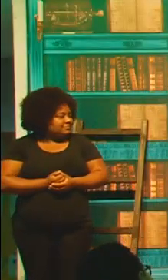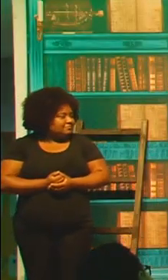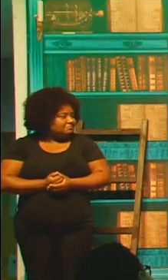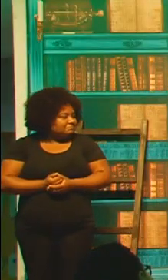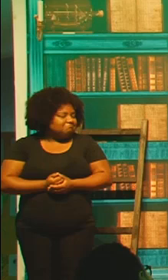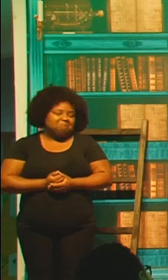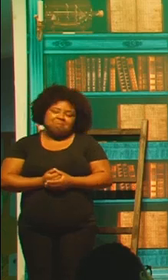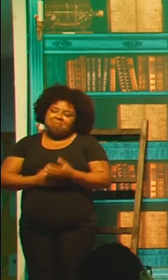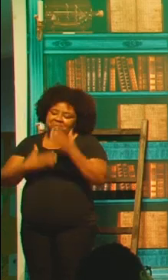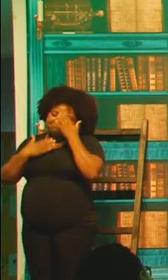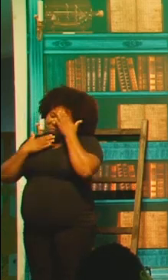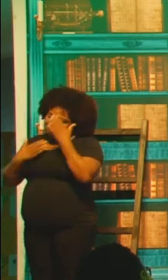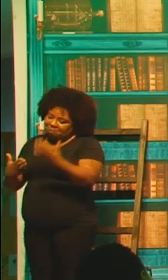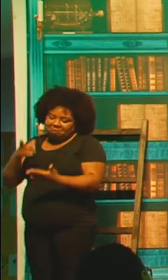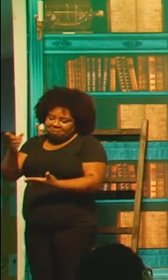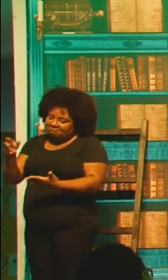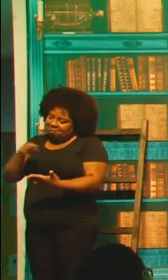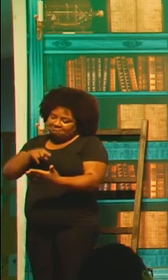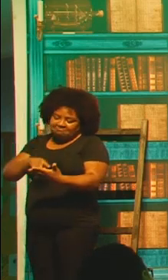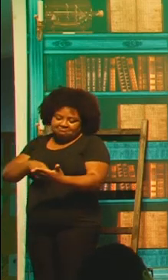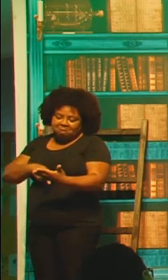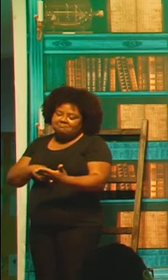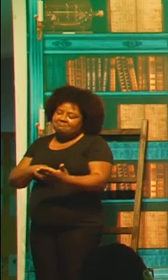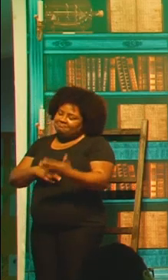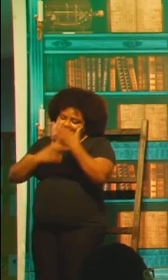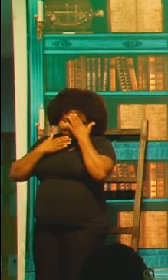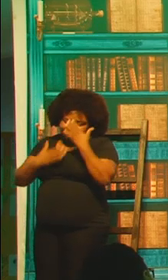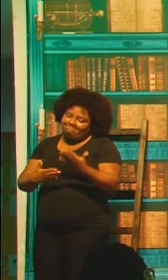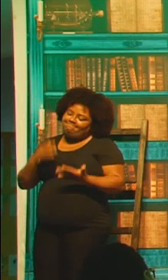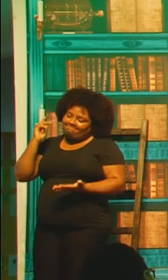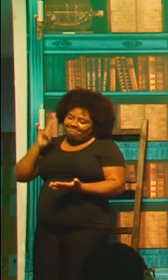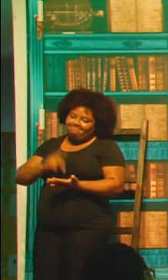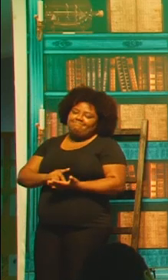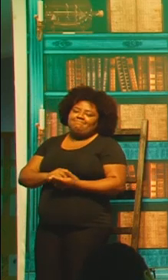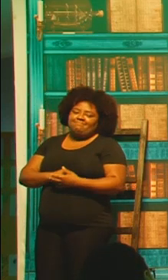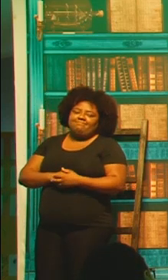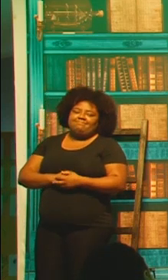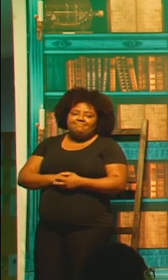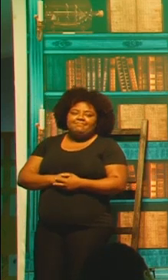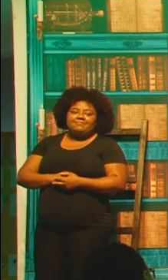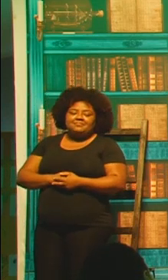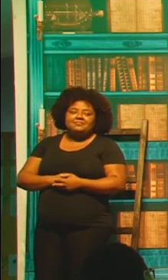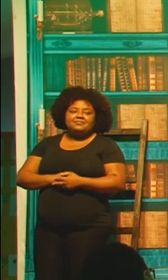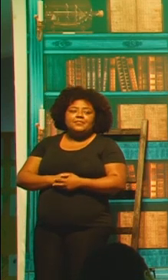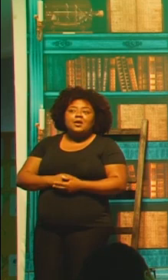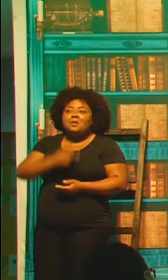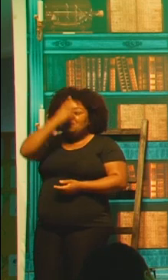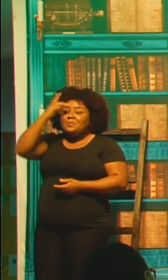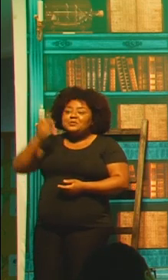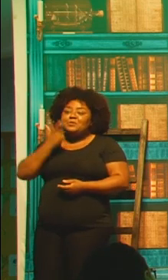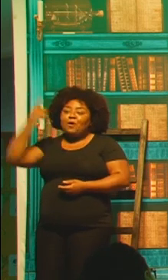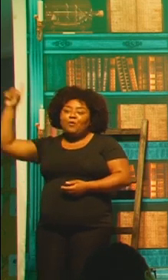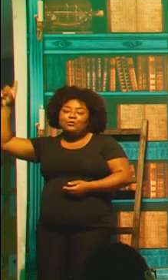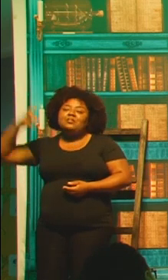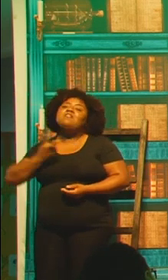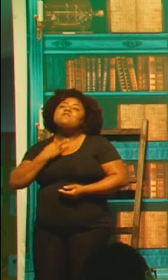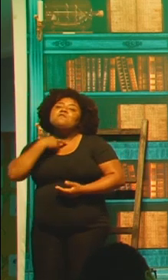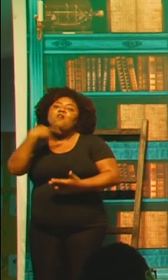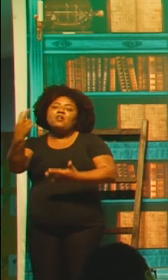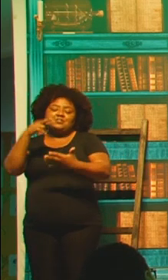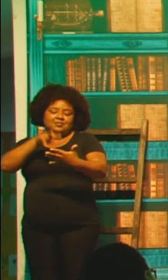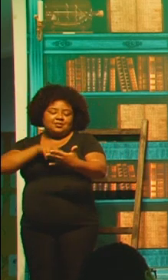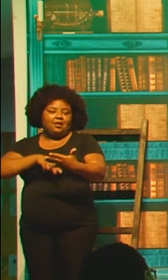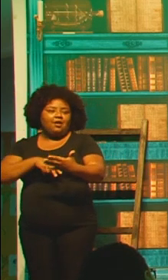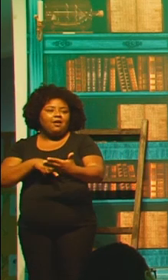a sua leitura. Muito obrigado mesmo, porque sempre que eu ouço na voz de outra pessoa, sempre tem um outro